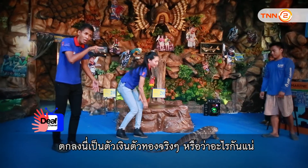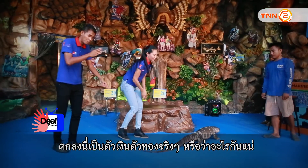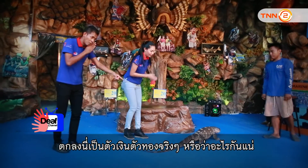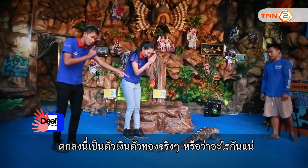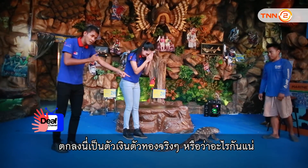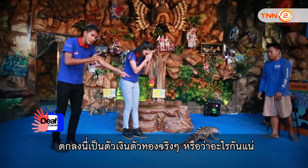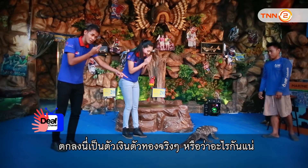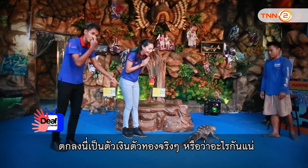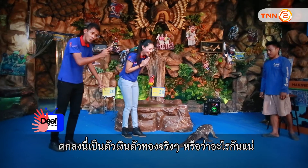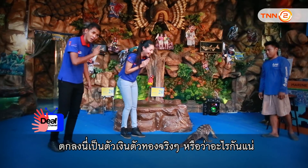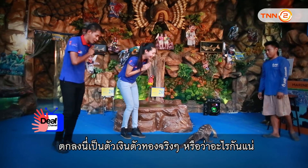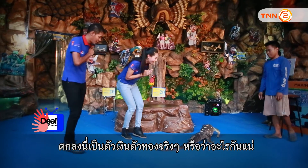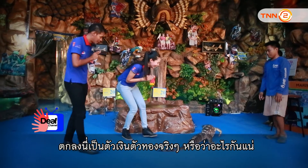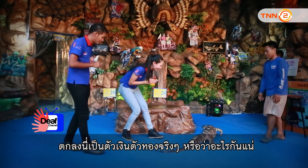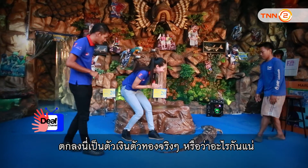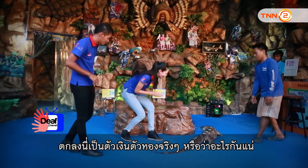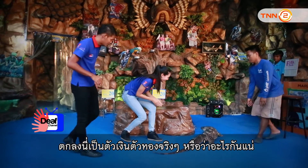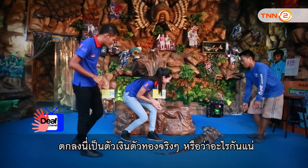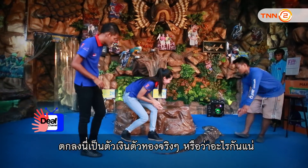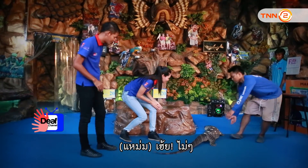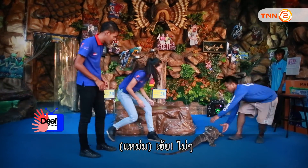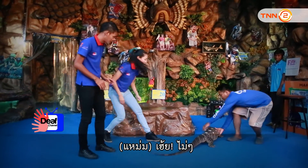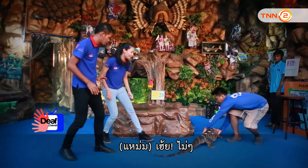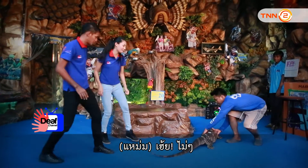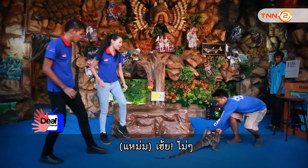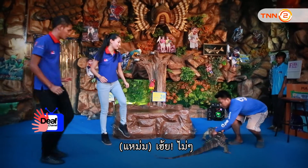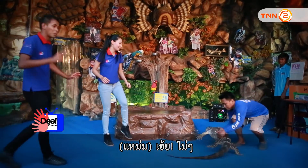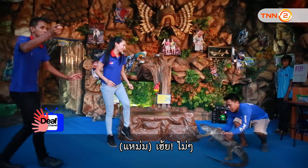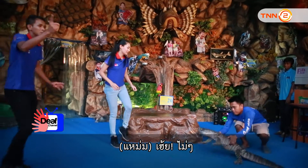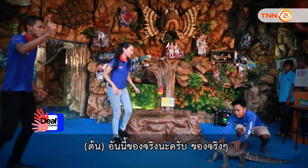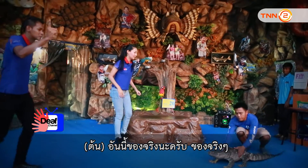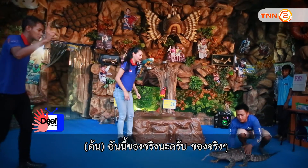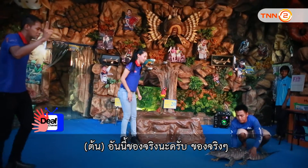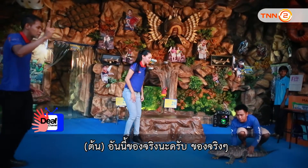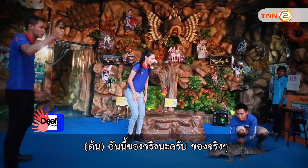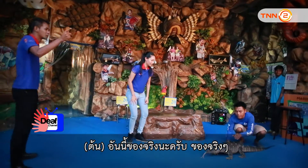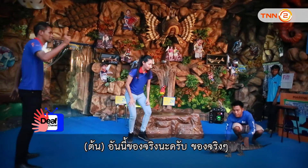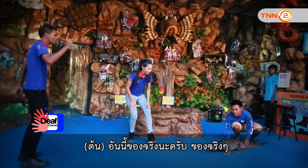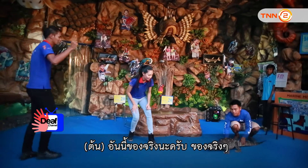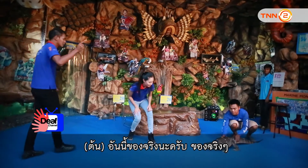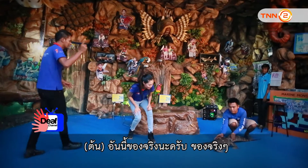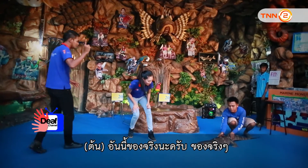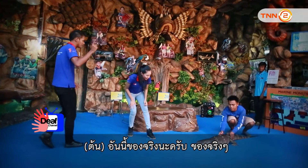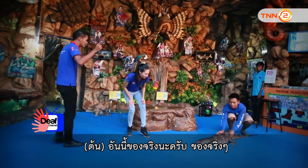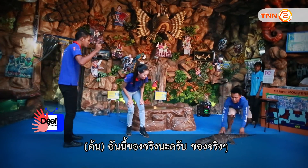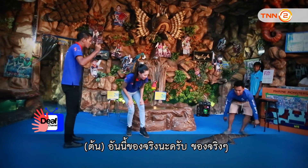งนี่เป็นตัวเงินตัวทองจริงๆหรือว่าอะไรกันแน ่ อันนี้ของจริงนะครับของจริงของจริ